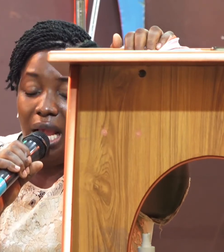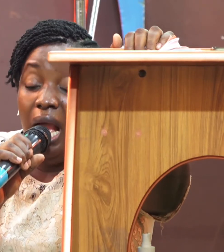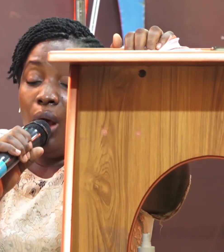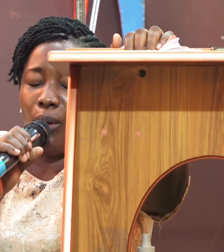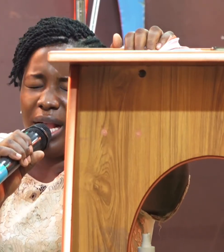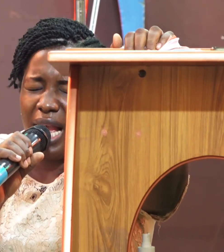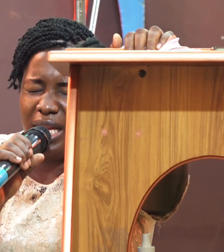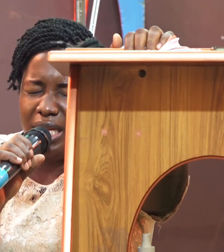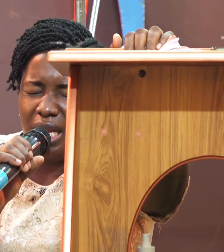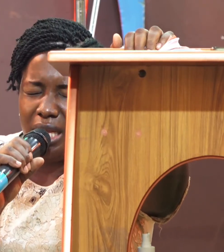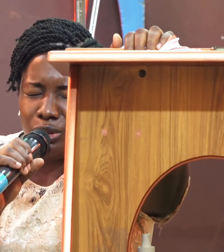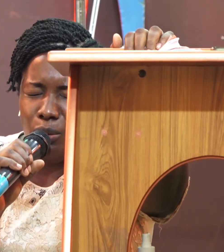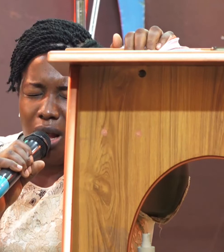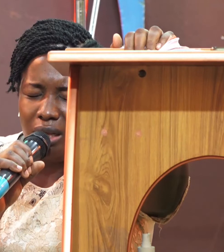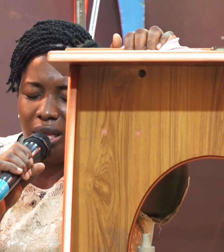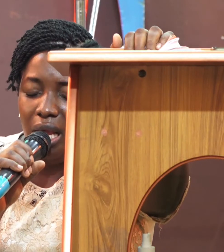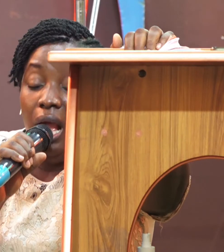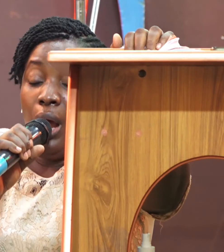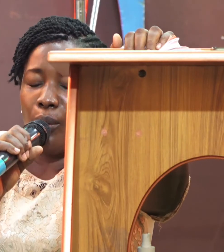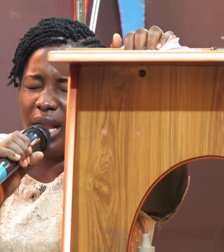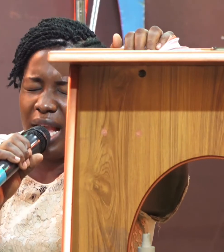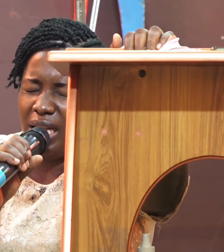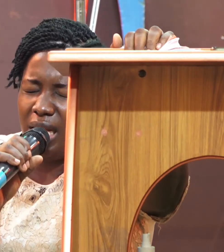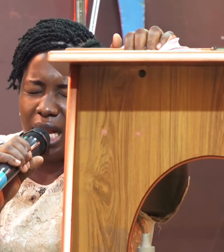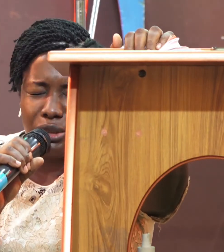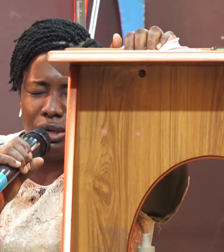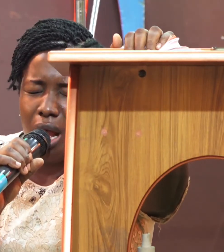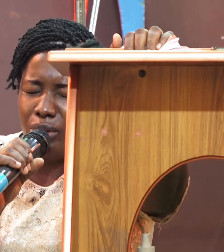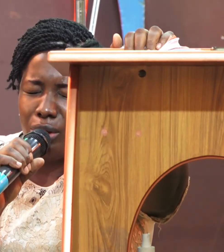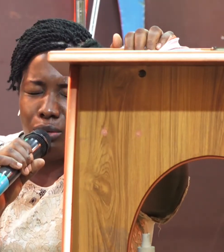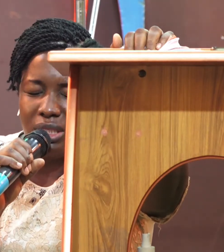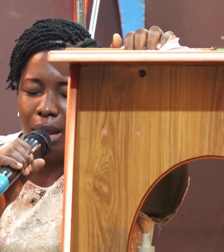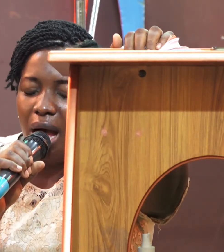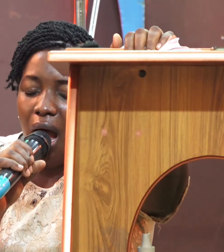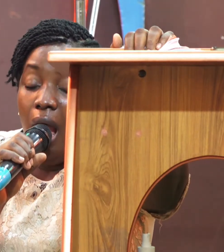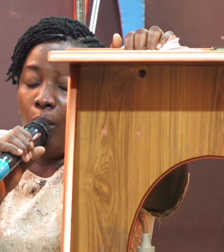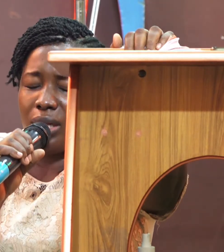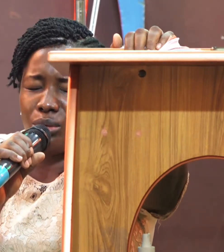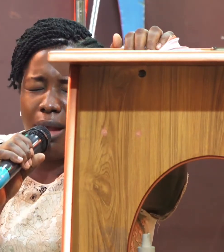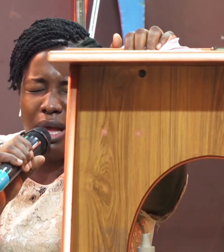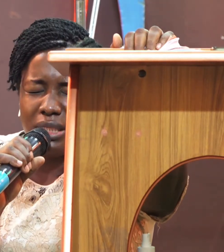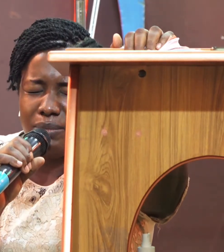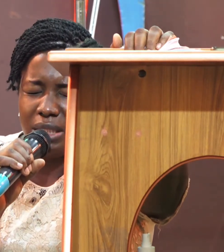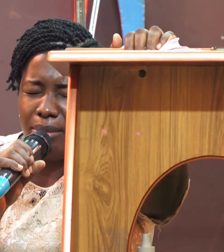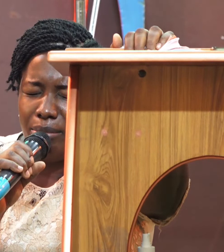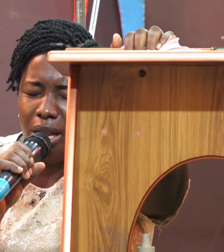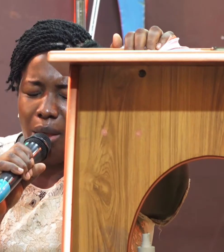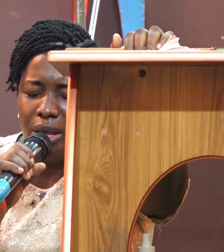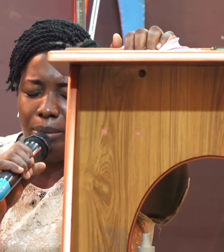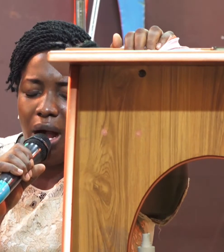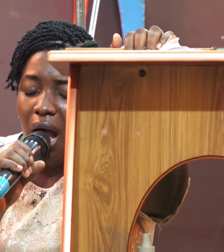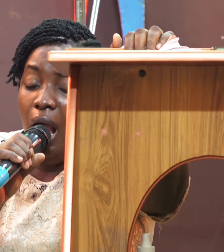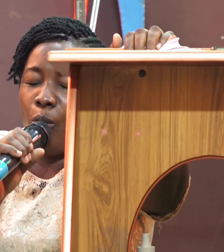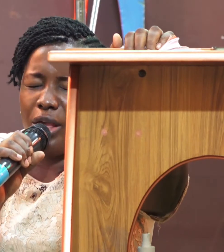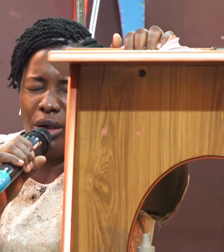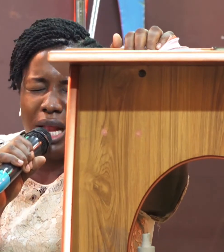mirwate. Kweka ilide Yesu wange. Kweka ilide katonda ulido kusaba. Watu kama nti musabe